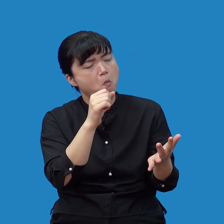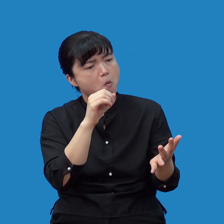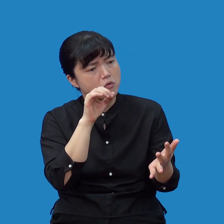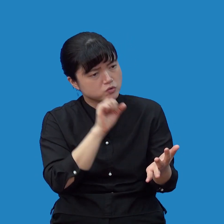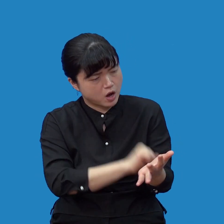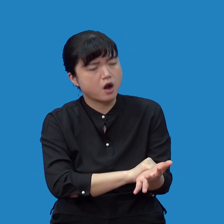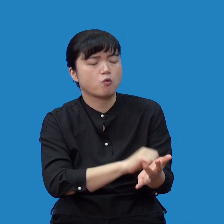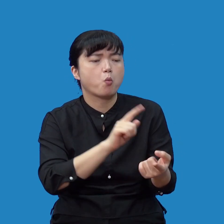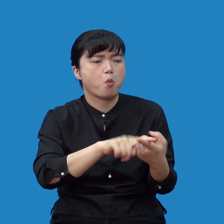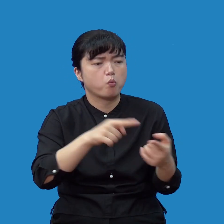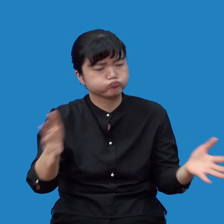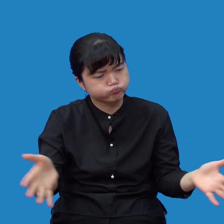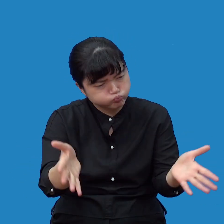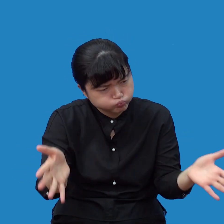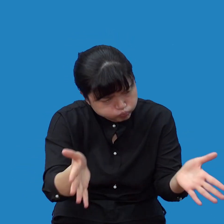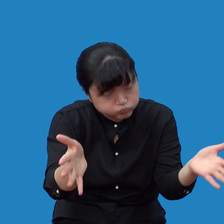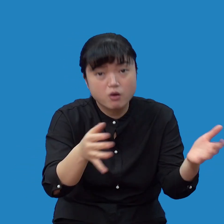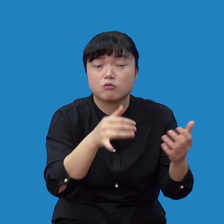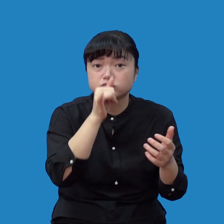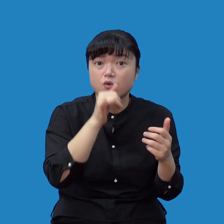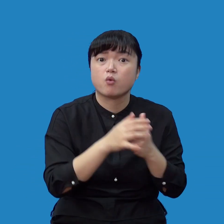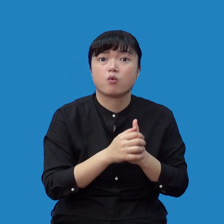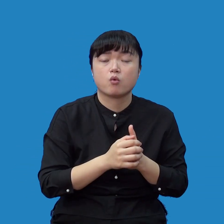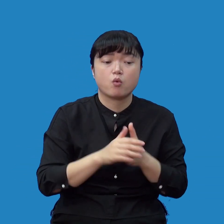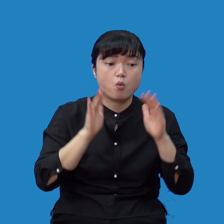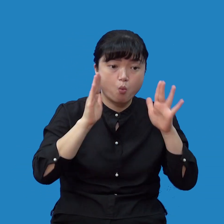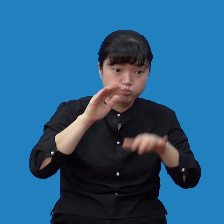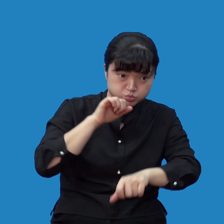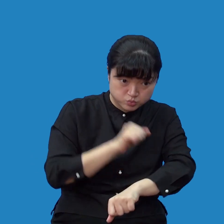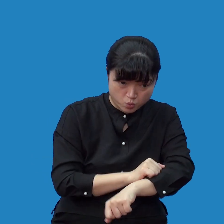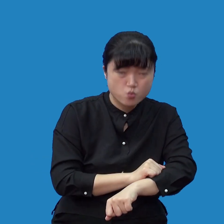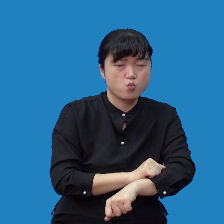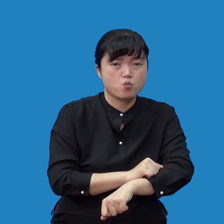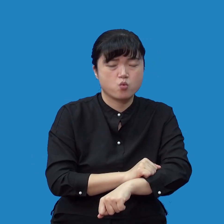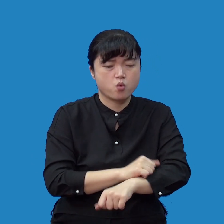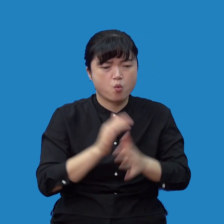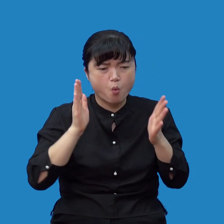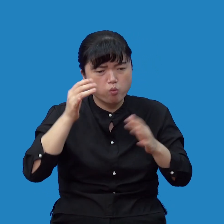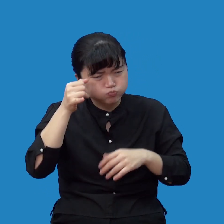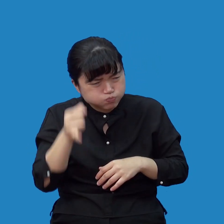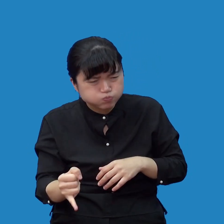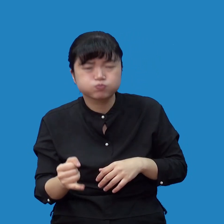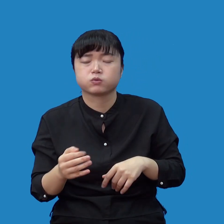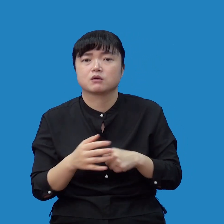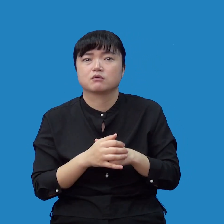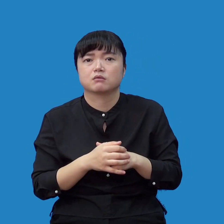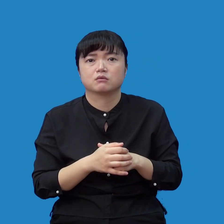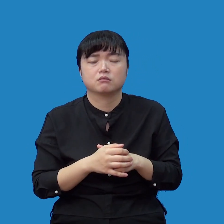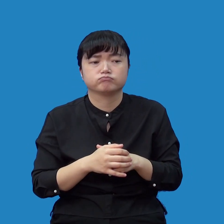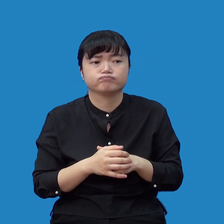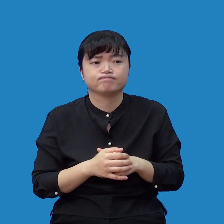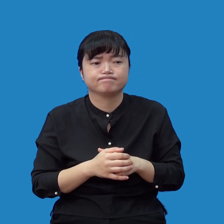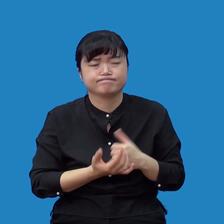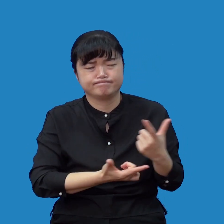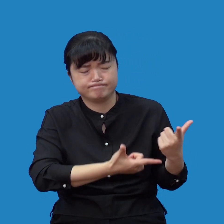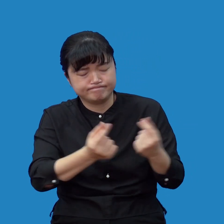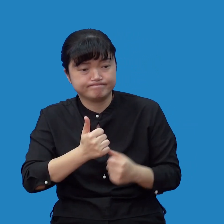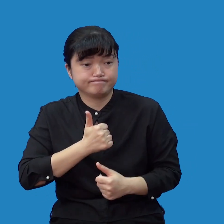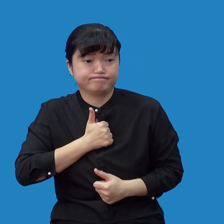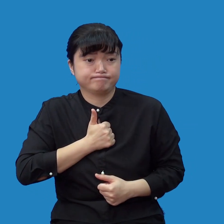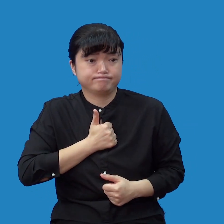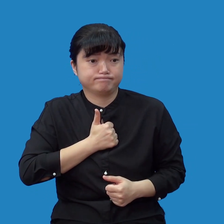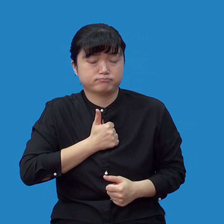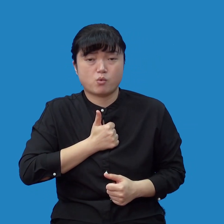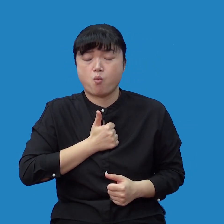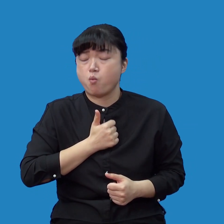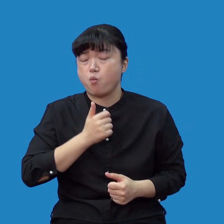가졌다는 것을 지지해주고 있습니다. 그래서 공부를 잘하는 아이나 공부 못하는 아이나 모두 하나같이 자존감이